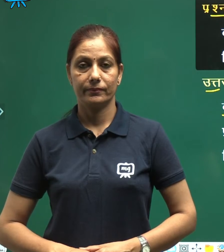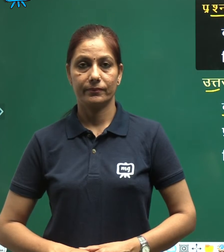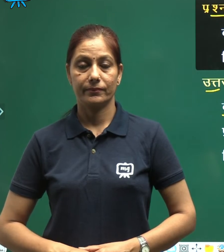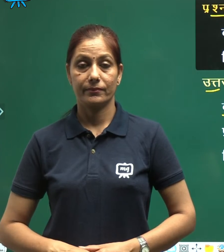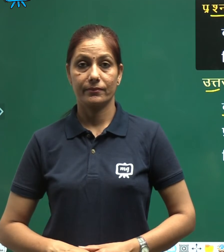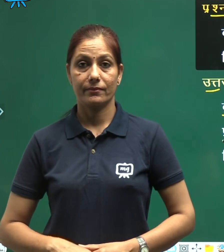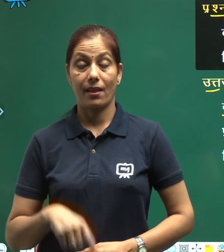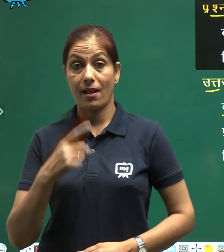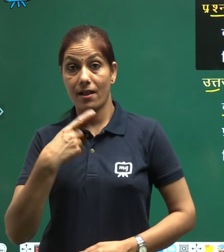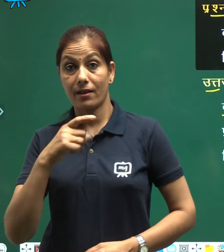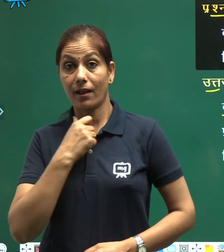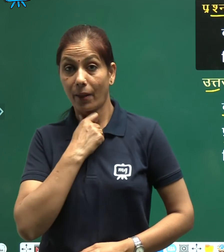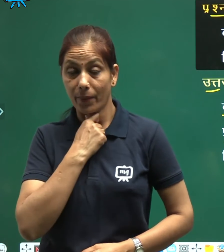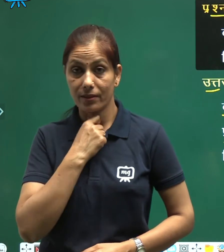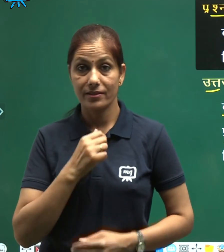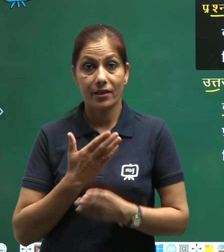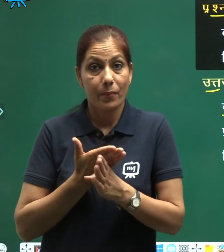ईमानदारी से प्रभावित होकर